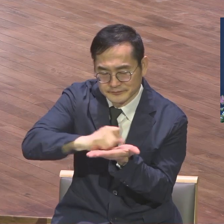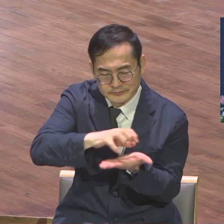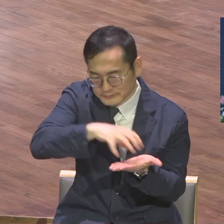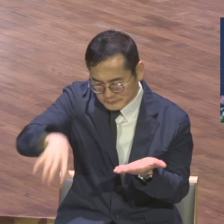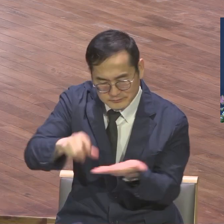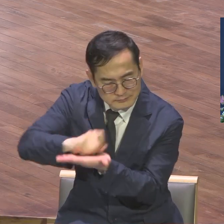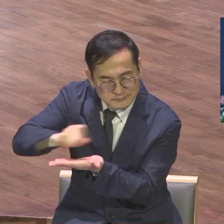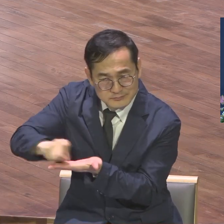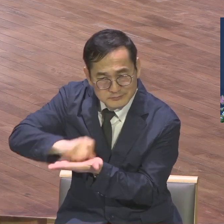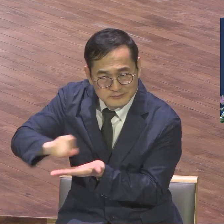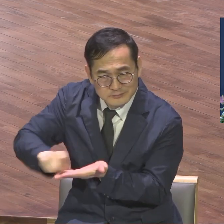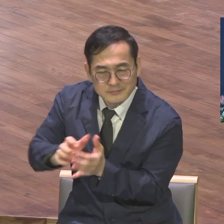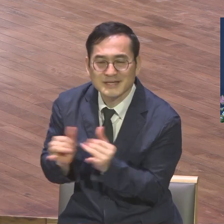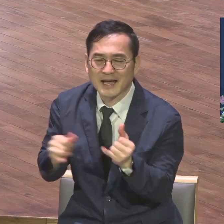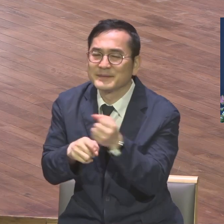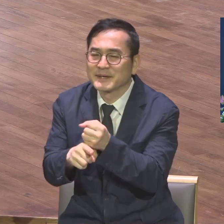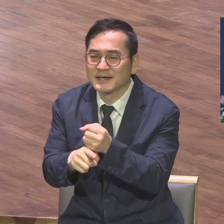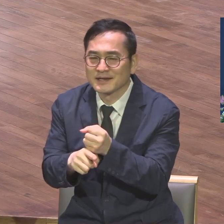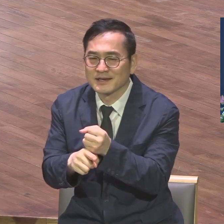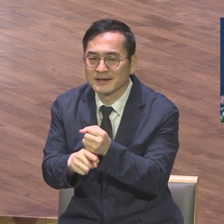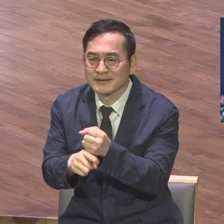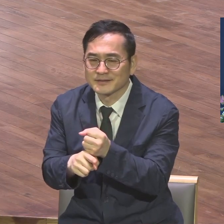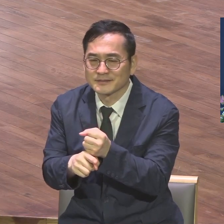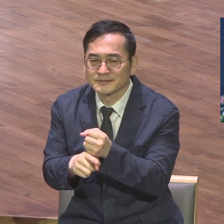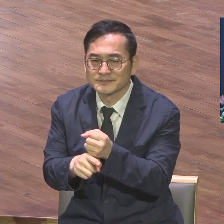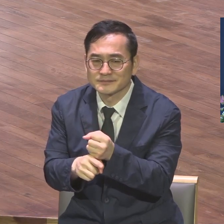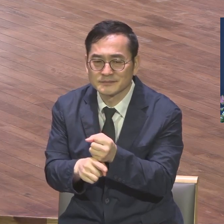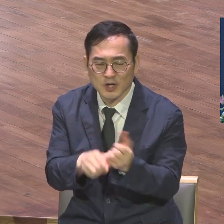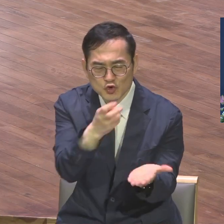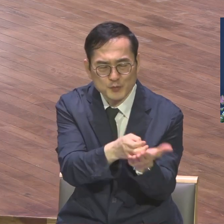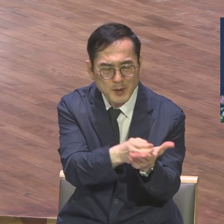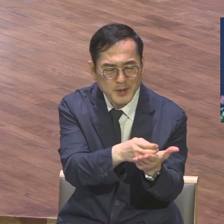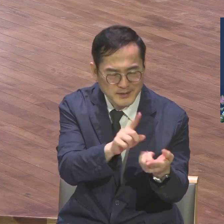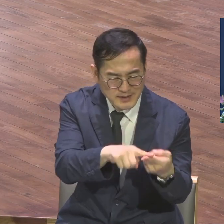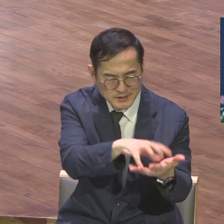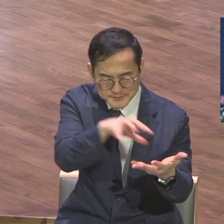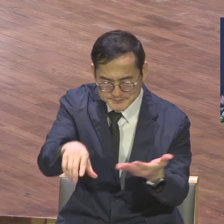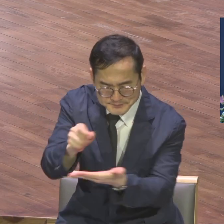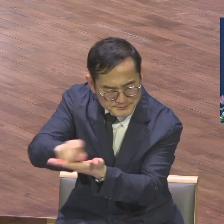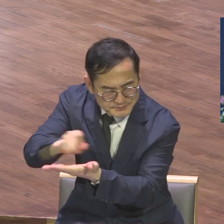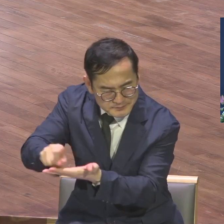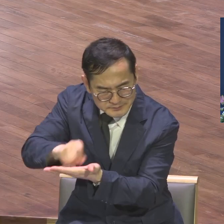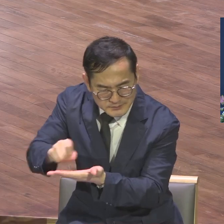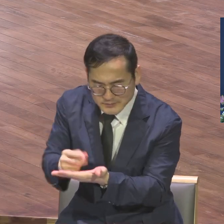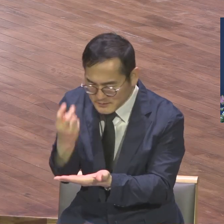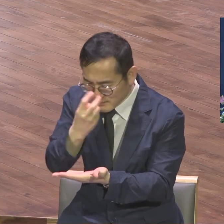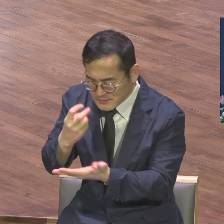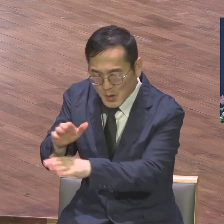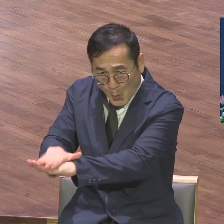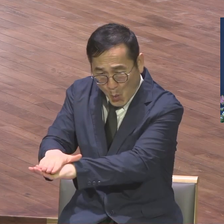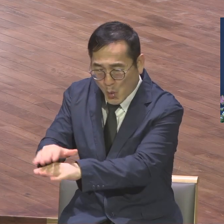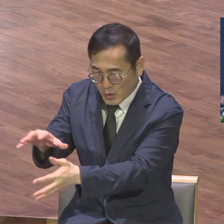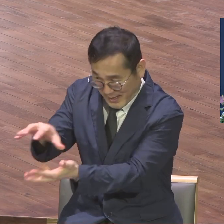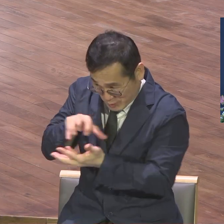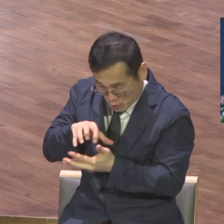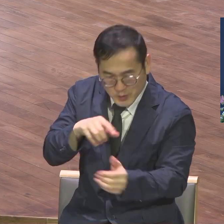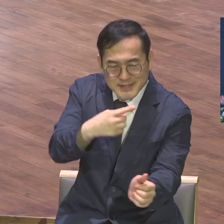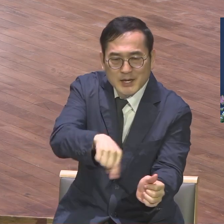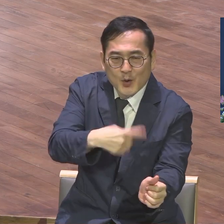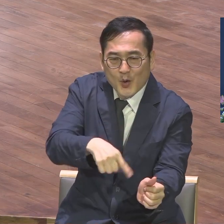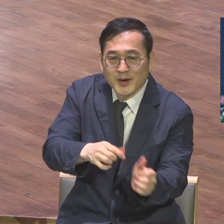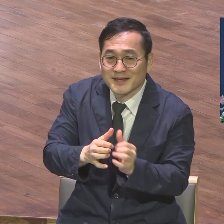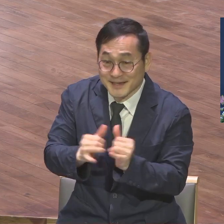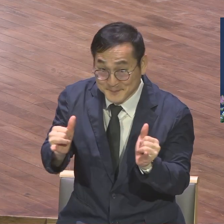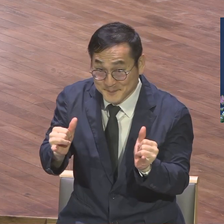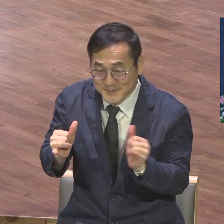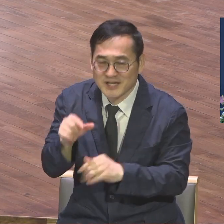그러니까 율법을 주로 필사하고 보존하면서 가르치는 역할을 하는 분들이